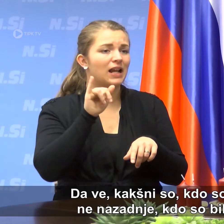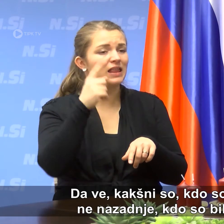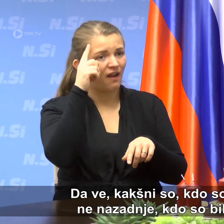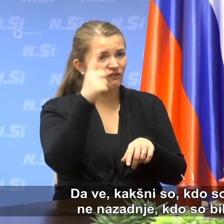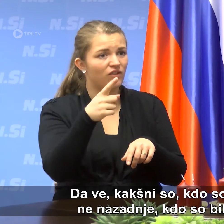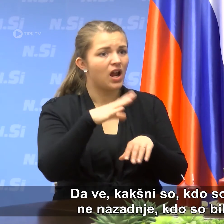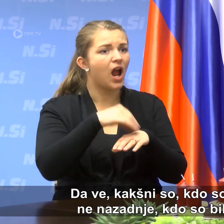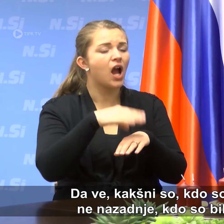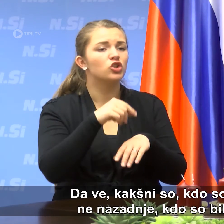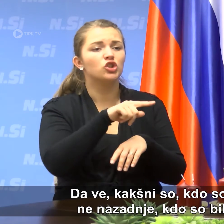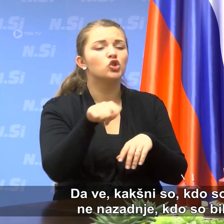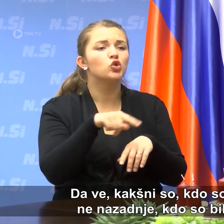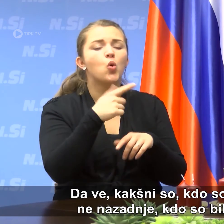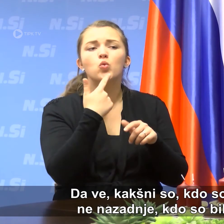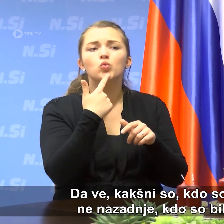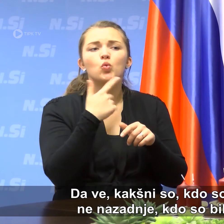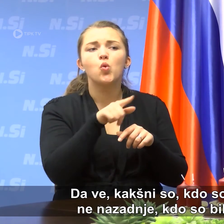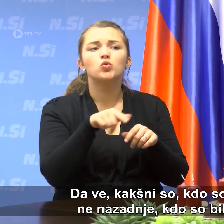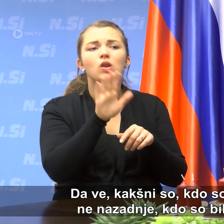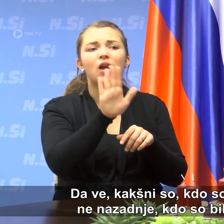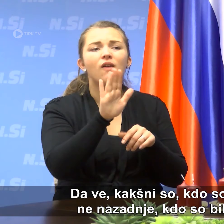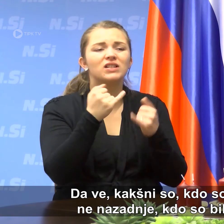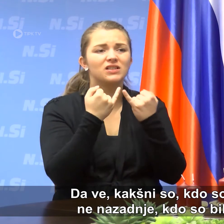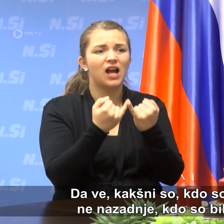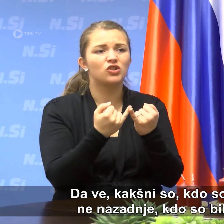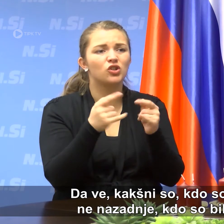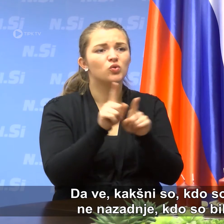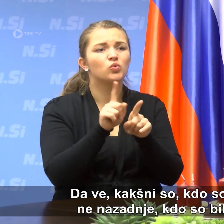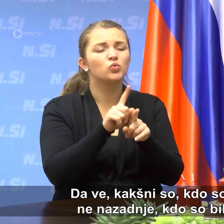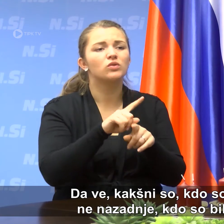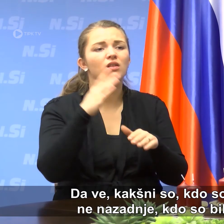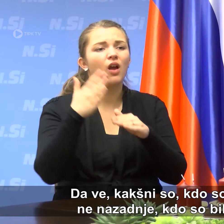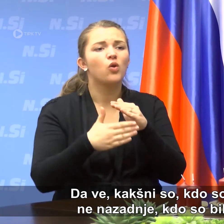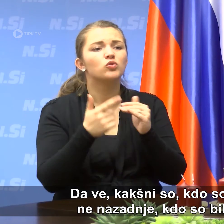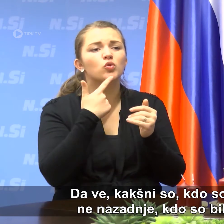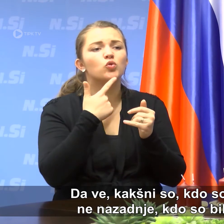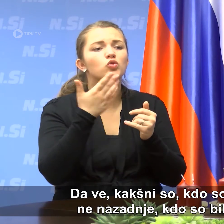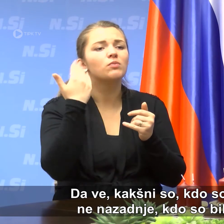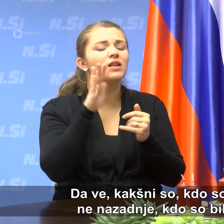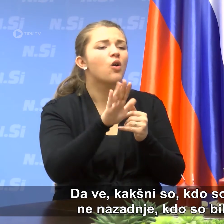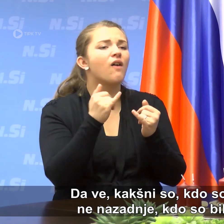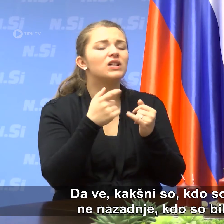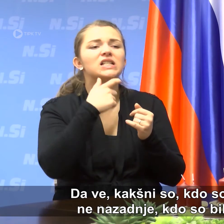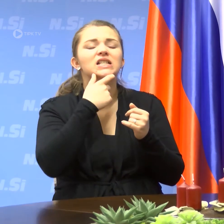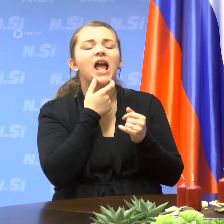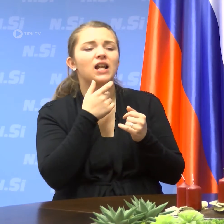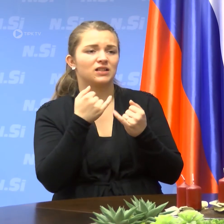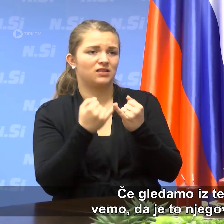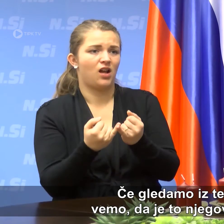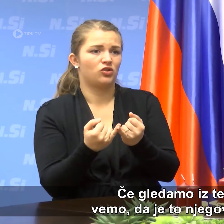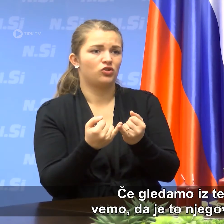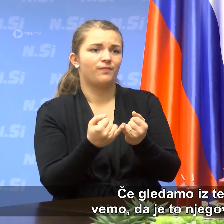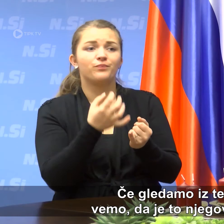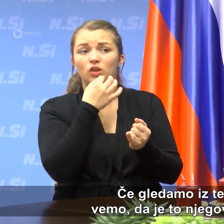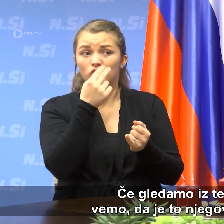ve, kakšni so, kdo so njegovi starši in tudi ne nazadne, kdo so bili njegovi stari starši.